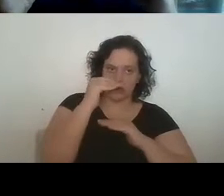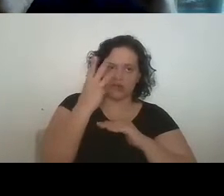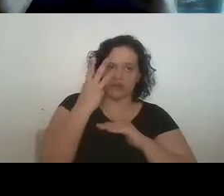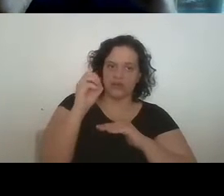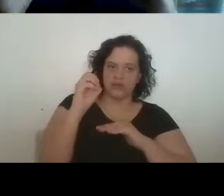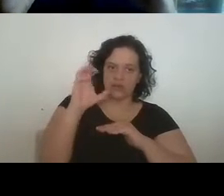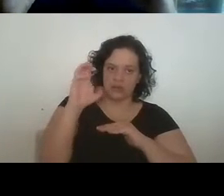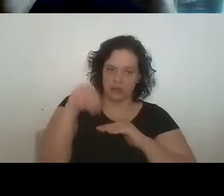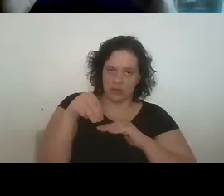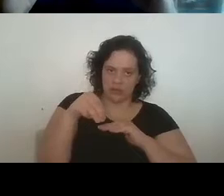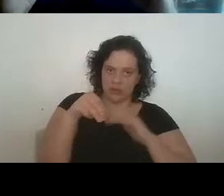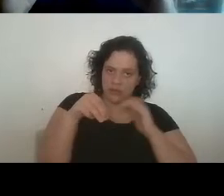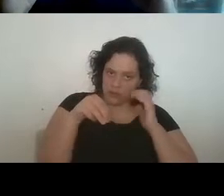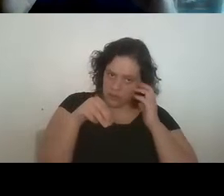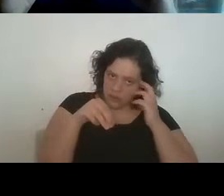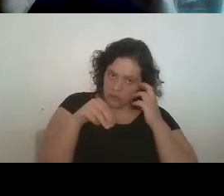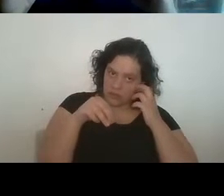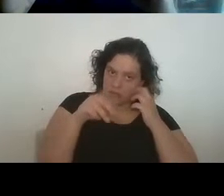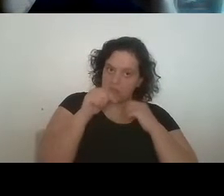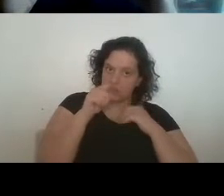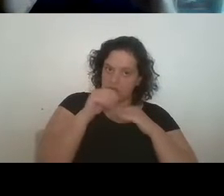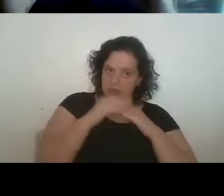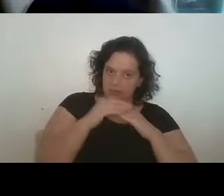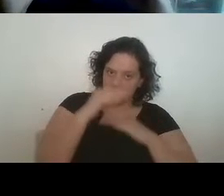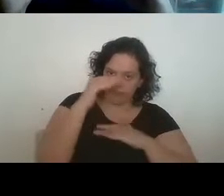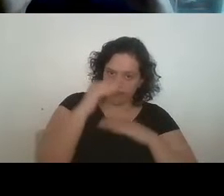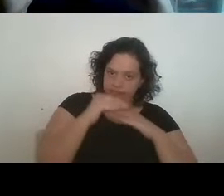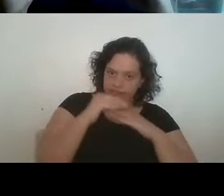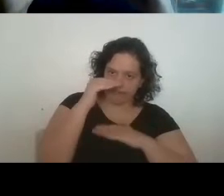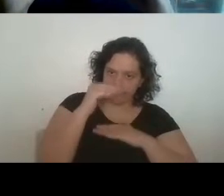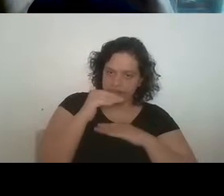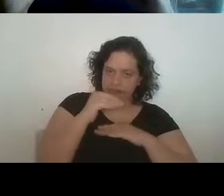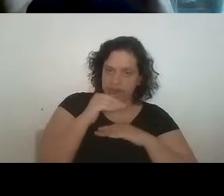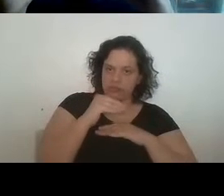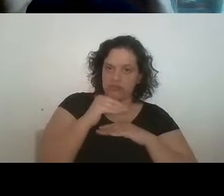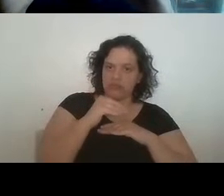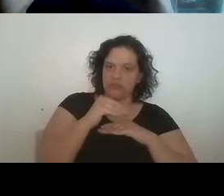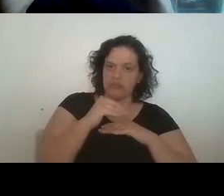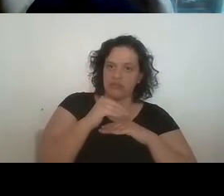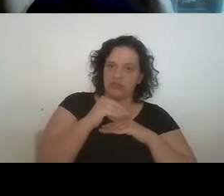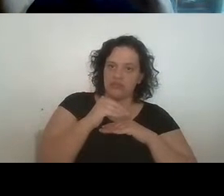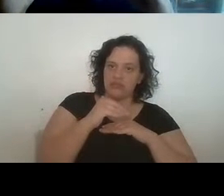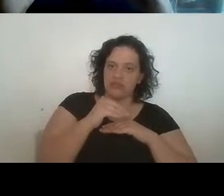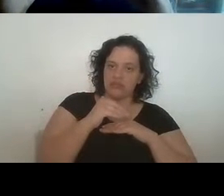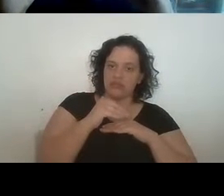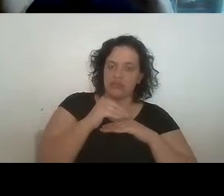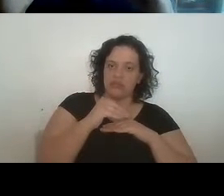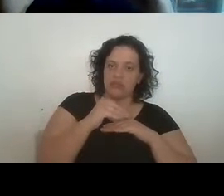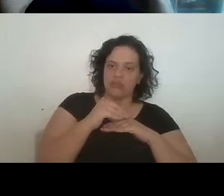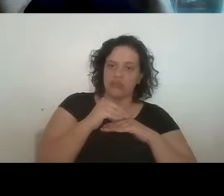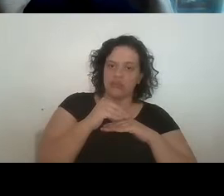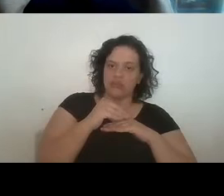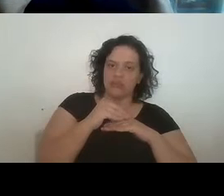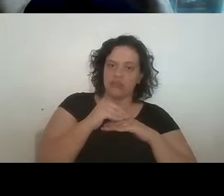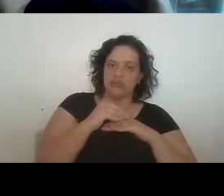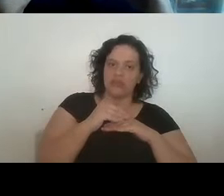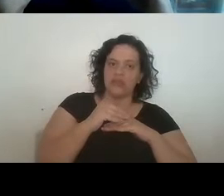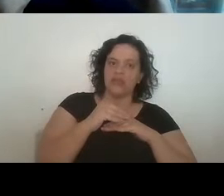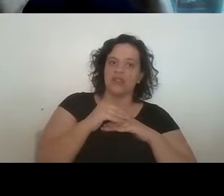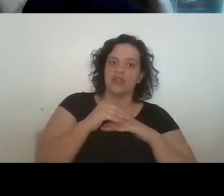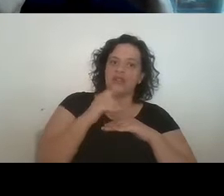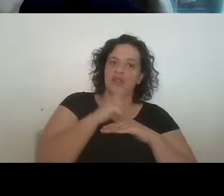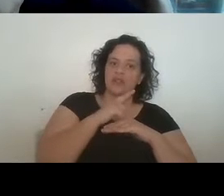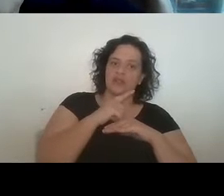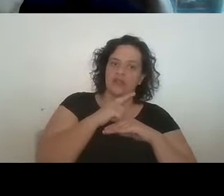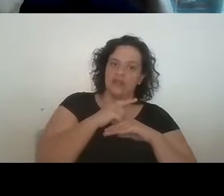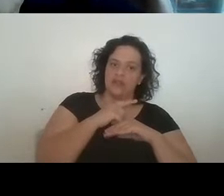dizer, a diferença de água entre o nível máximo da altura